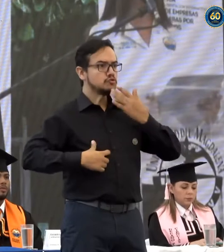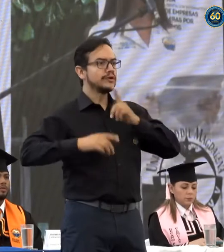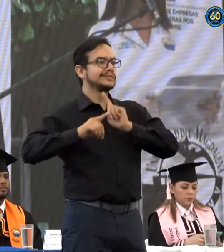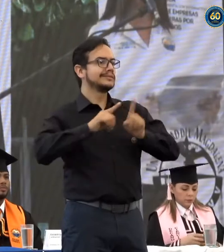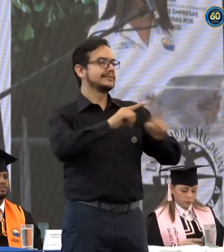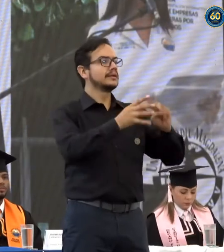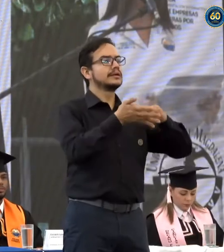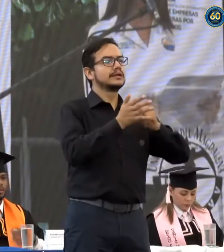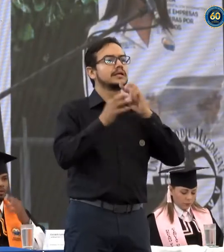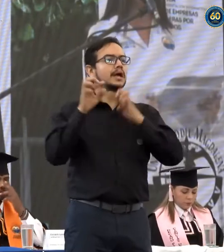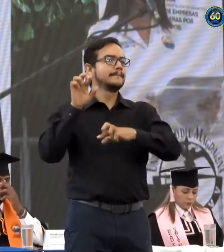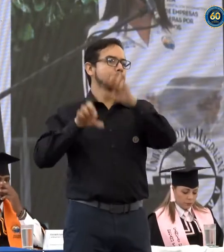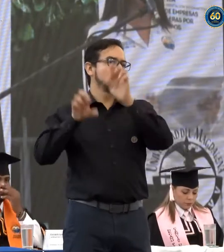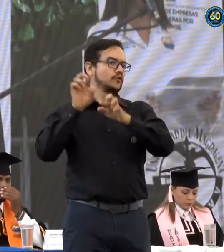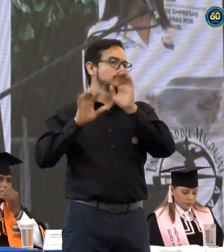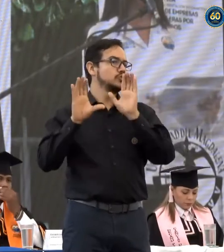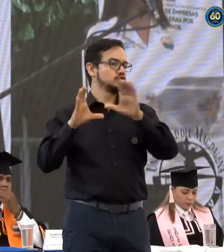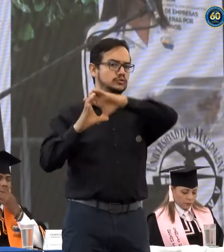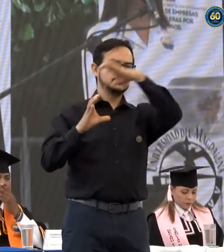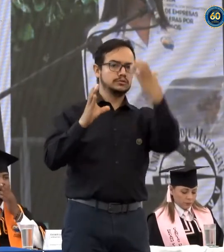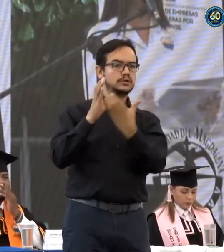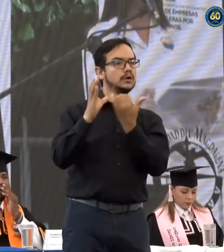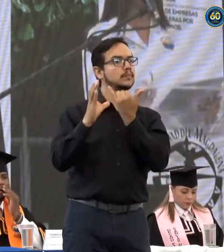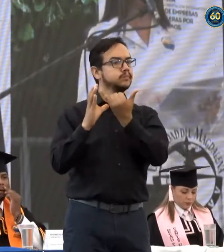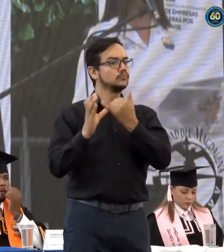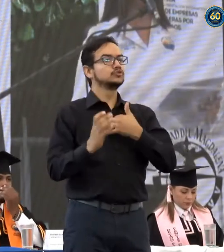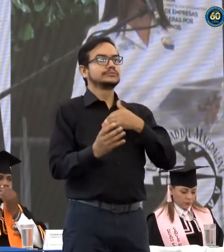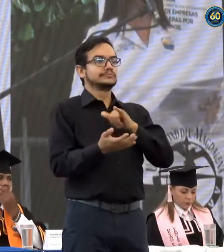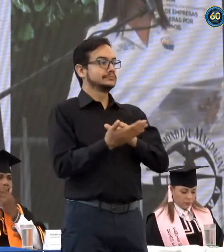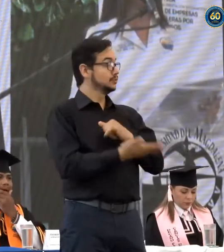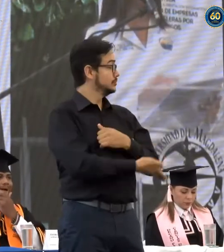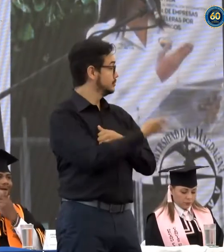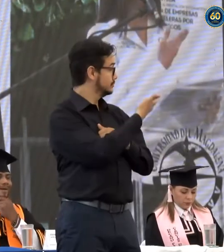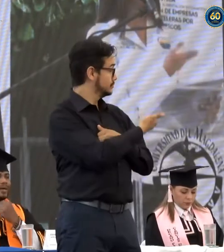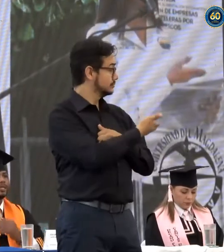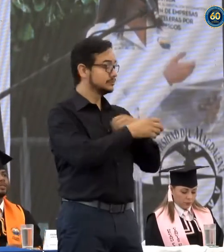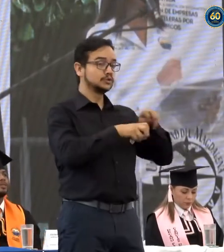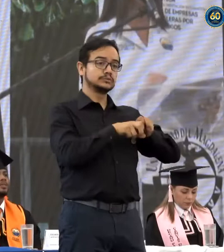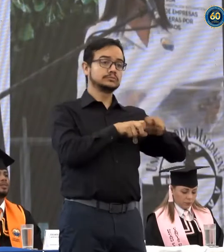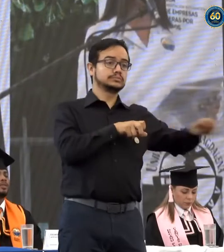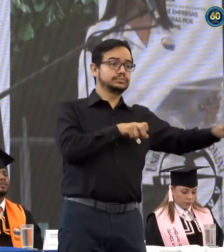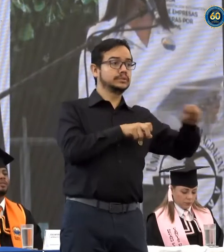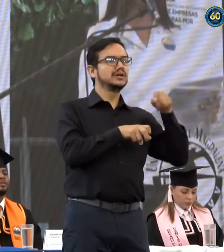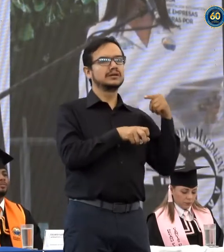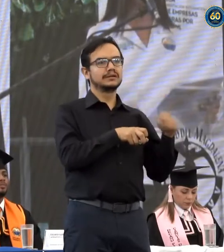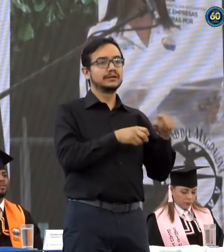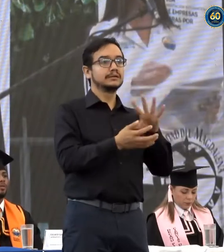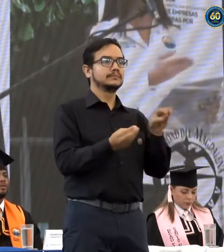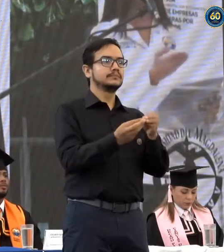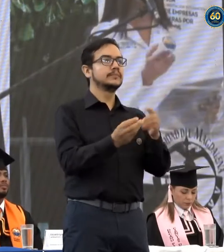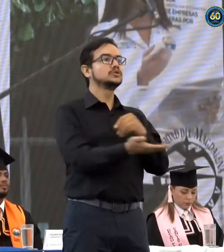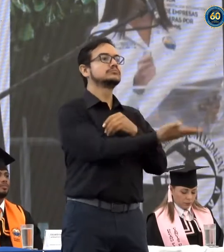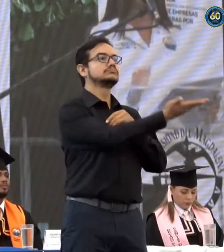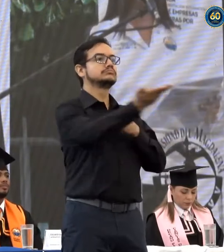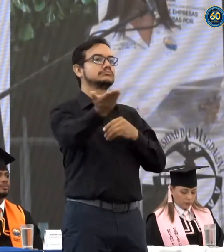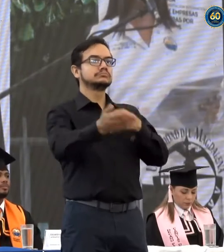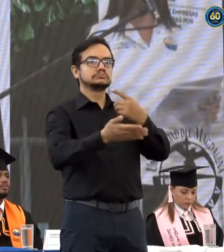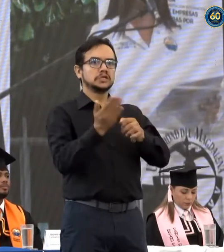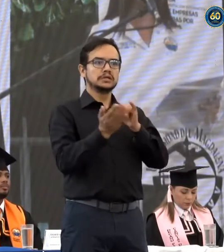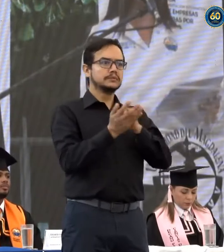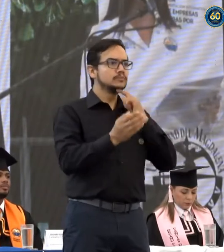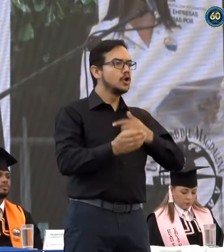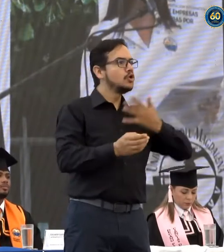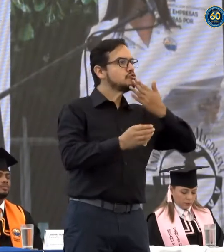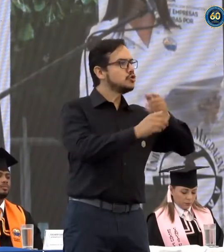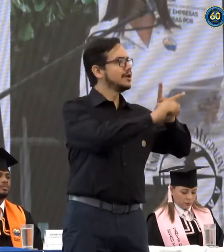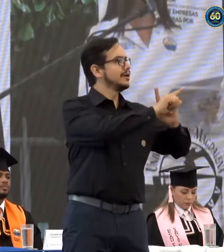por esa razón ustedes ven portando a los miembros de la mesa directiva en el estado y a los graduandos estolas de diferentes colores